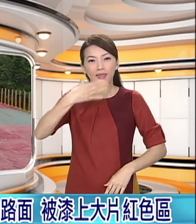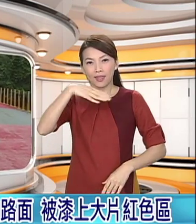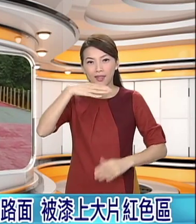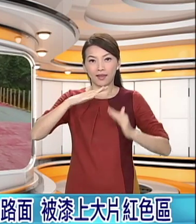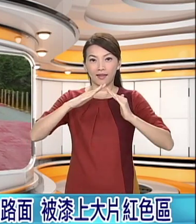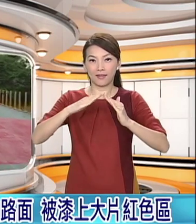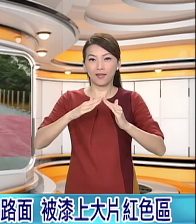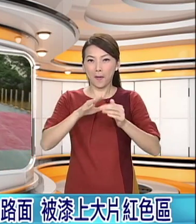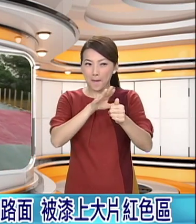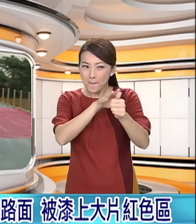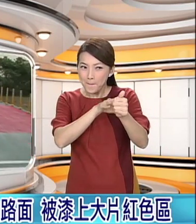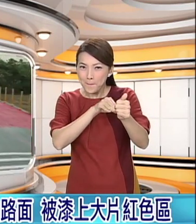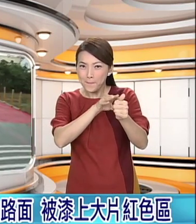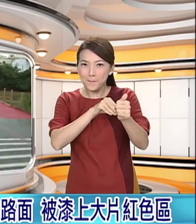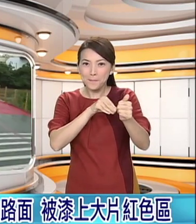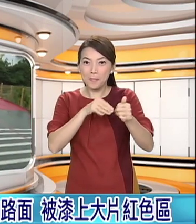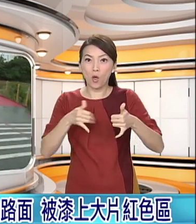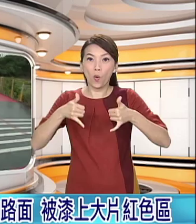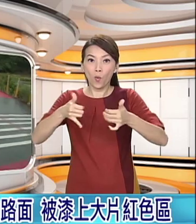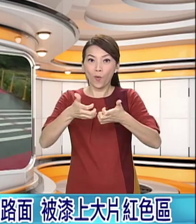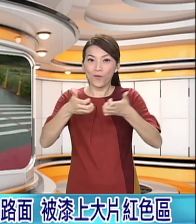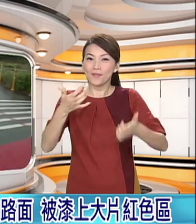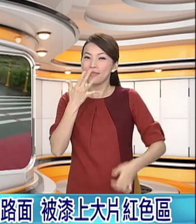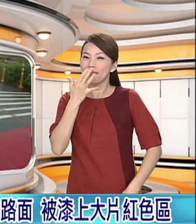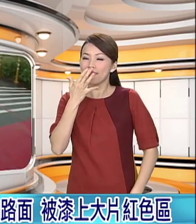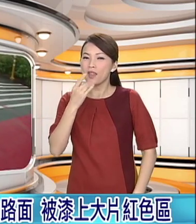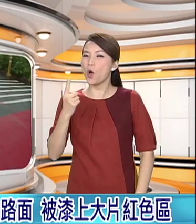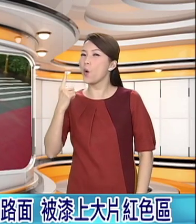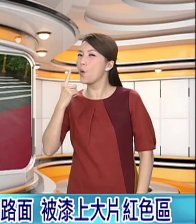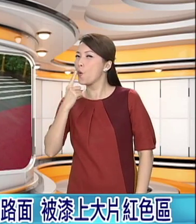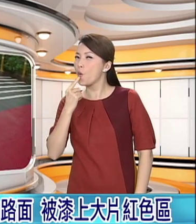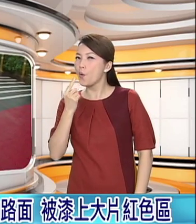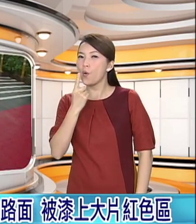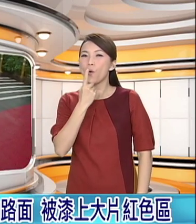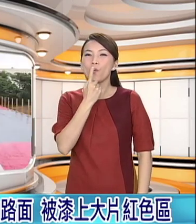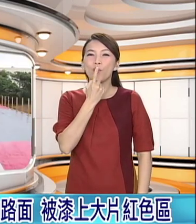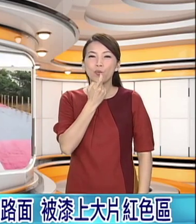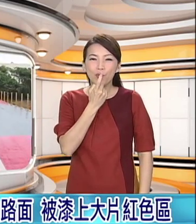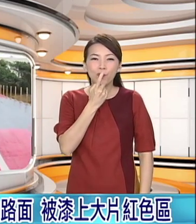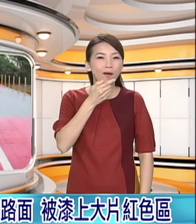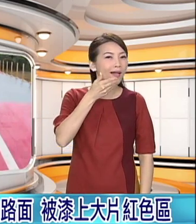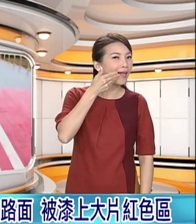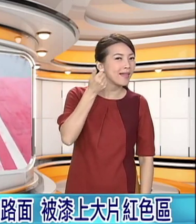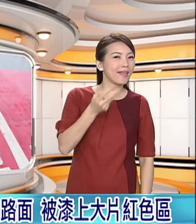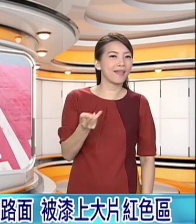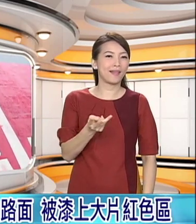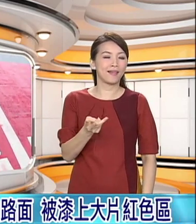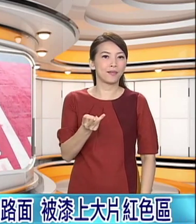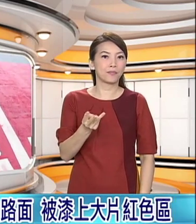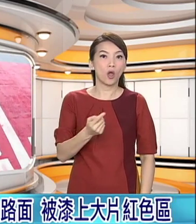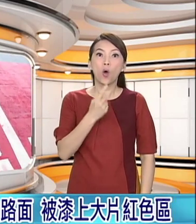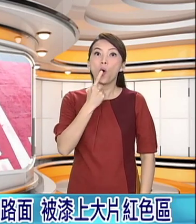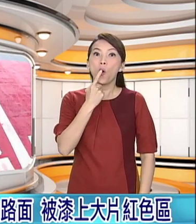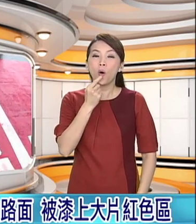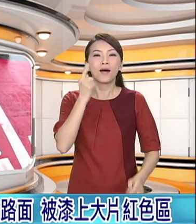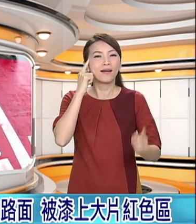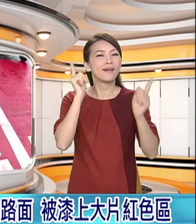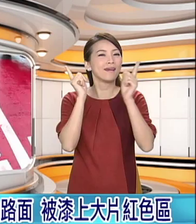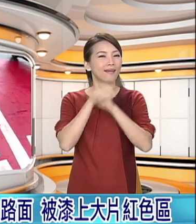局参考台南市的做法，将马路分出了红、绿、蓝三种颜色。红色就是要